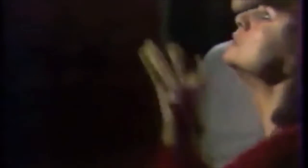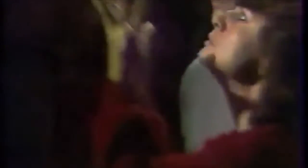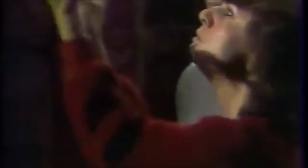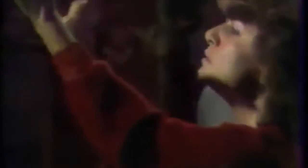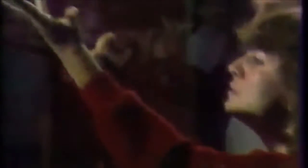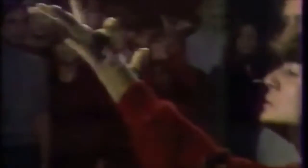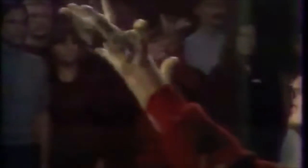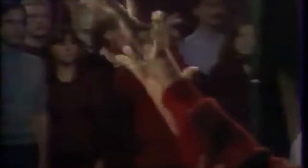sentiments?